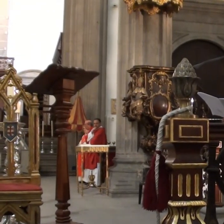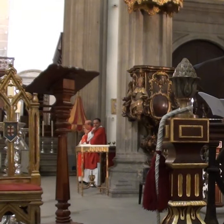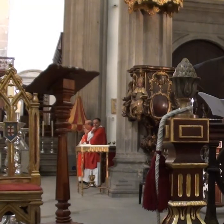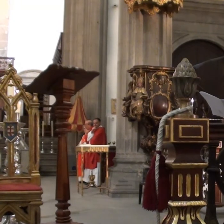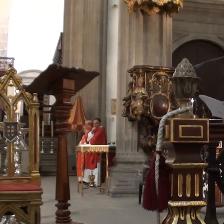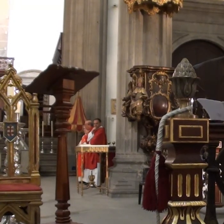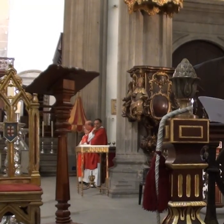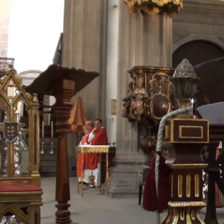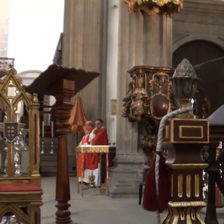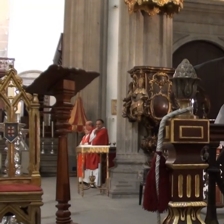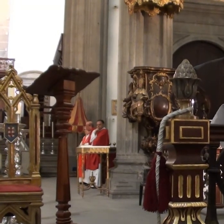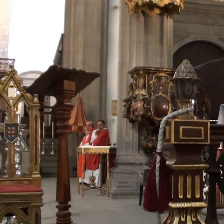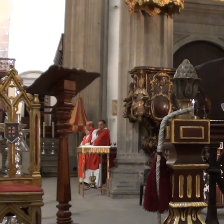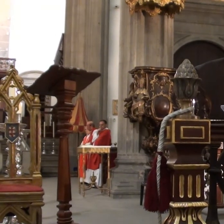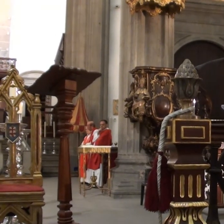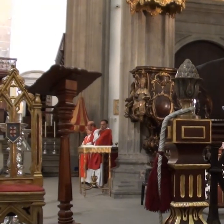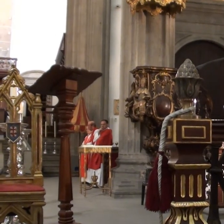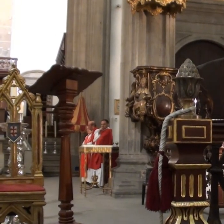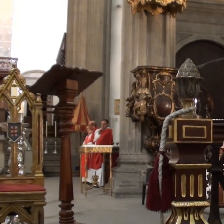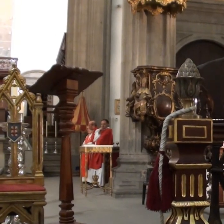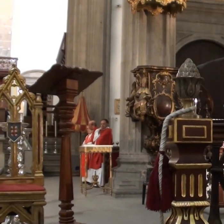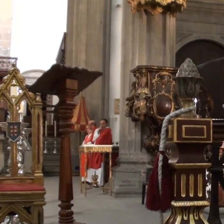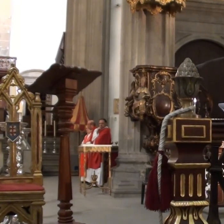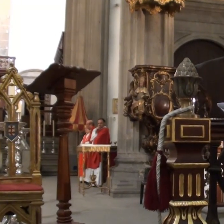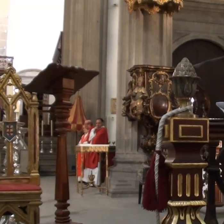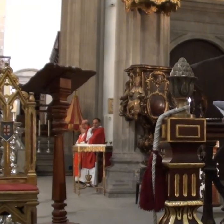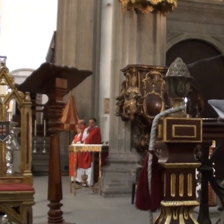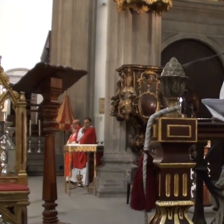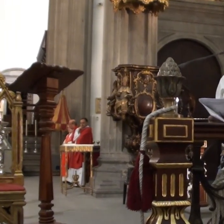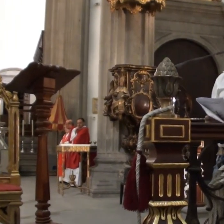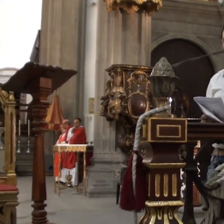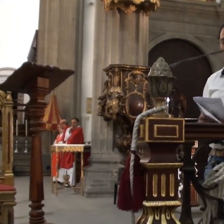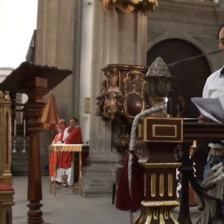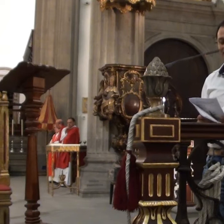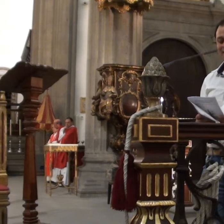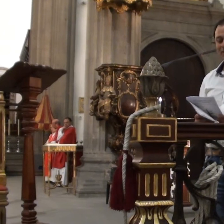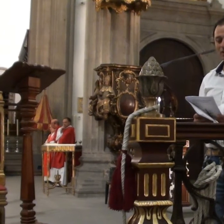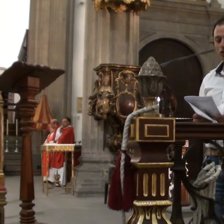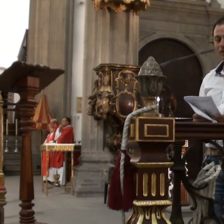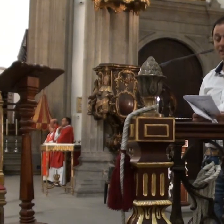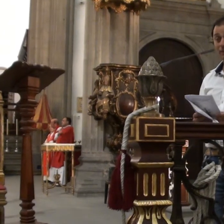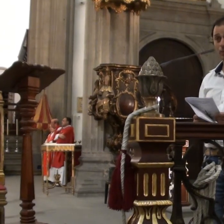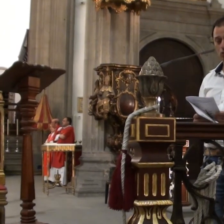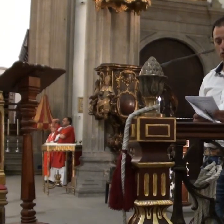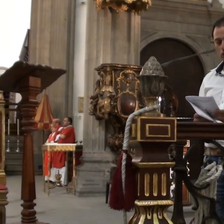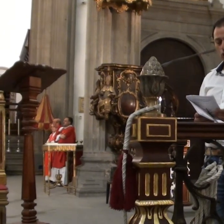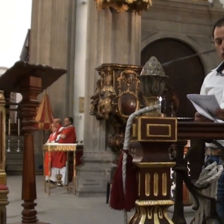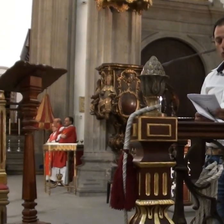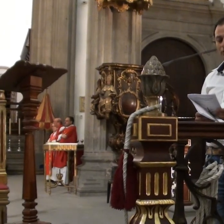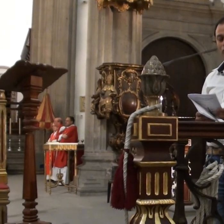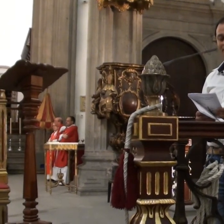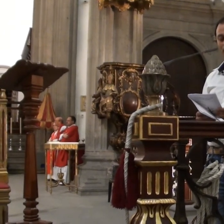necesita de nuevos apóstoles quienes hemos participado en esta celebración llevemos